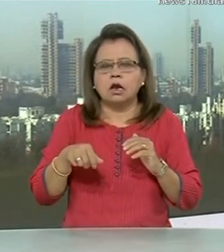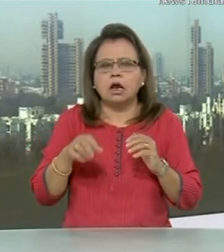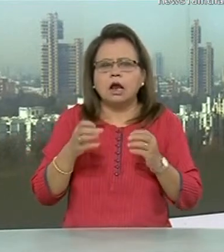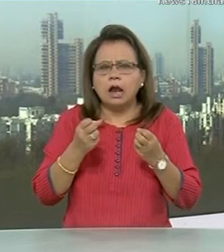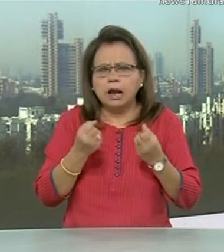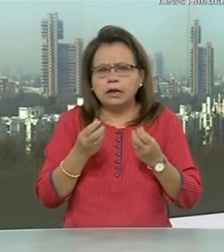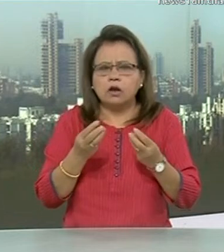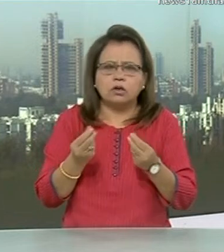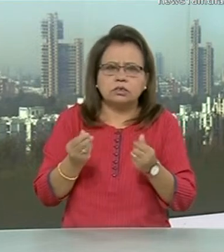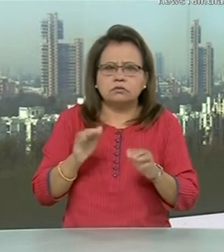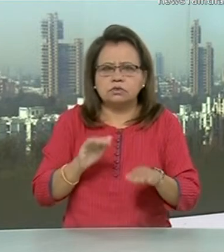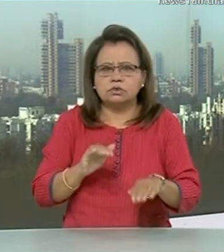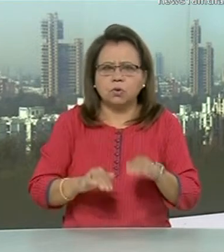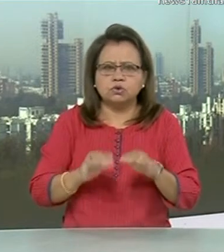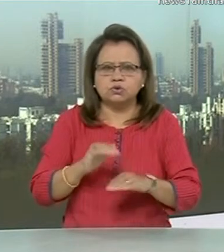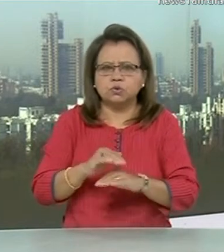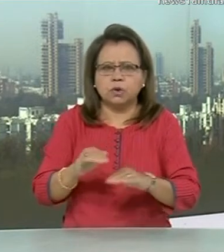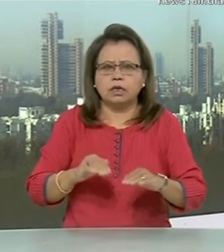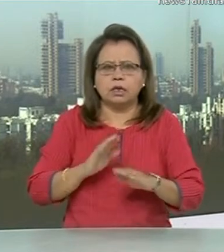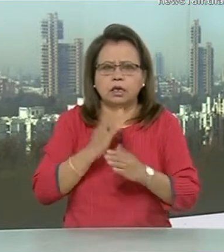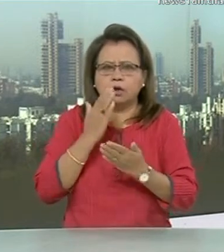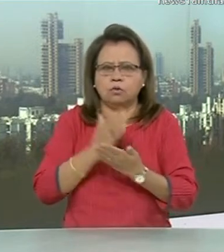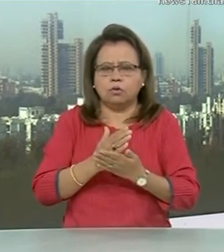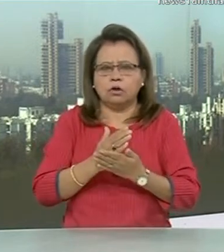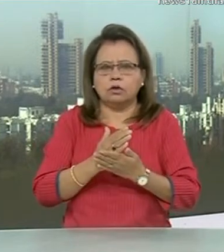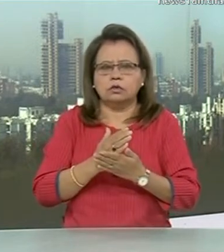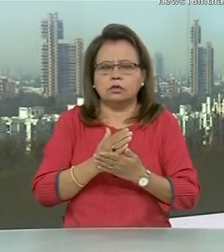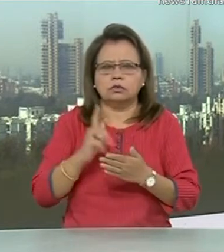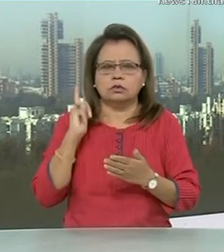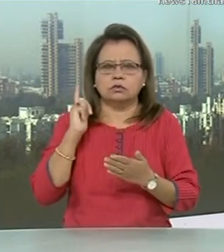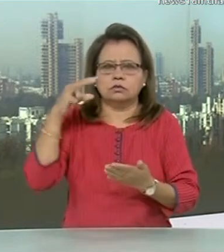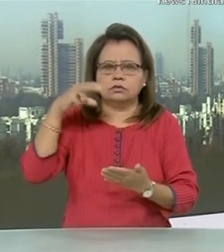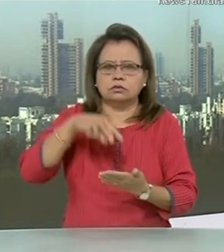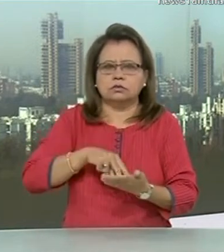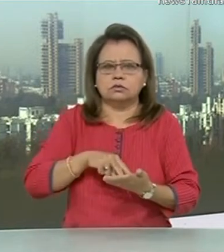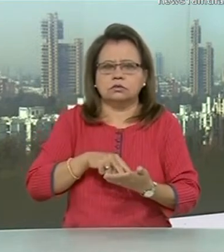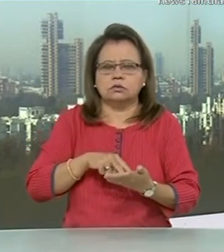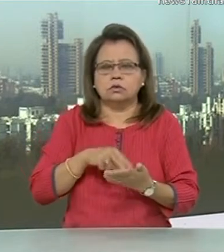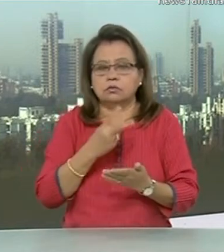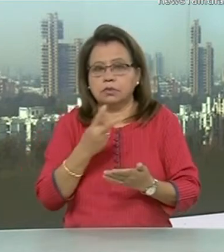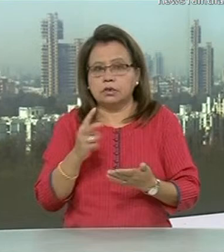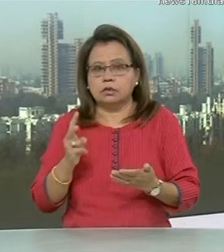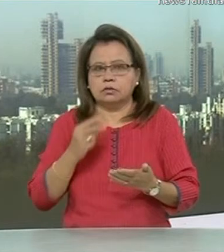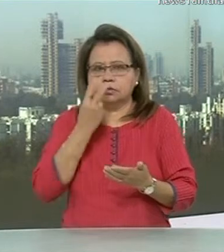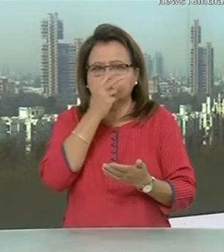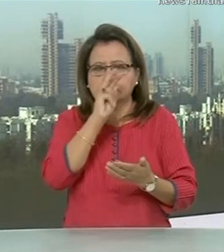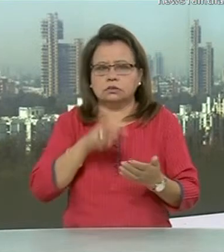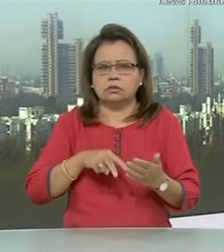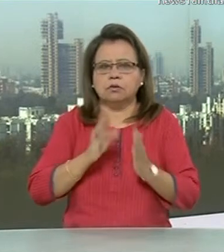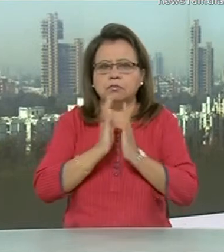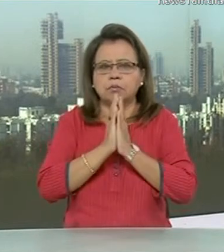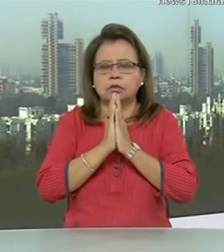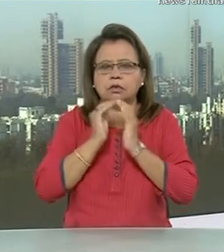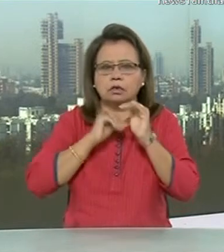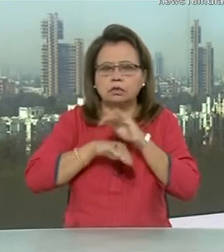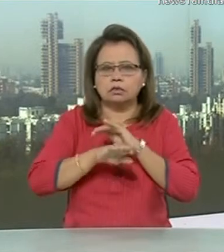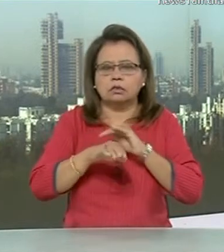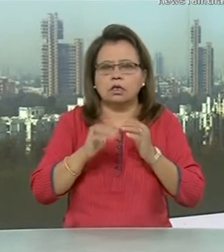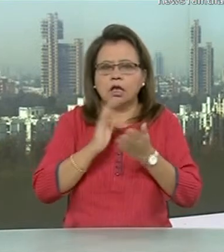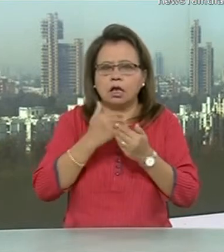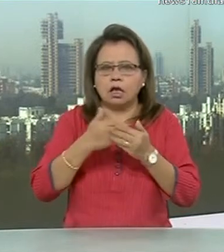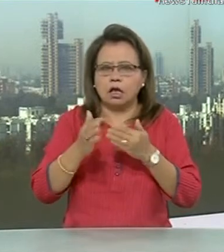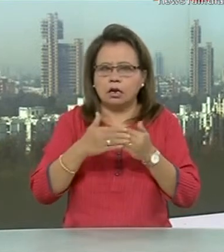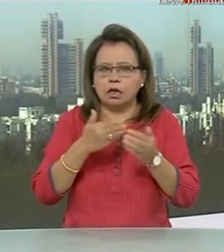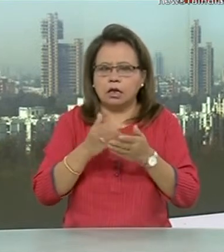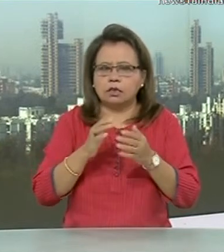लिए आप किसी भी वस्तु को खींचने की मनाही है दही तैनात सेवा दल के लोग प्रत्येक गतिविधि पर नजर रखेंगे उनके अंदर खाली